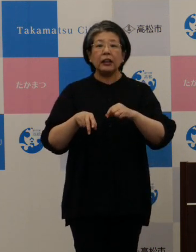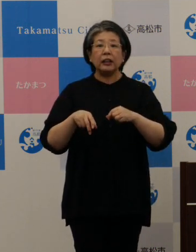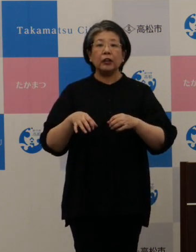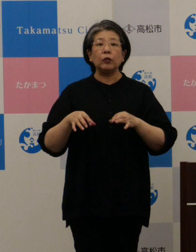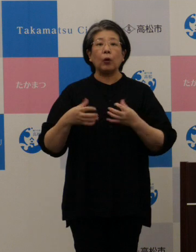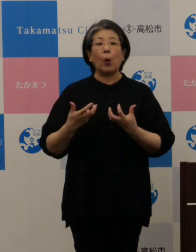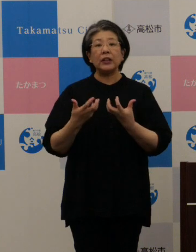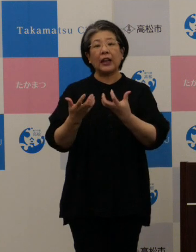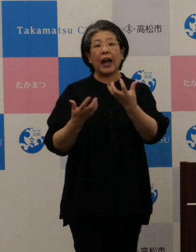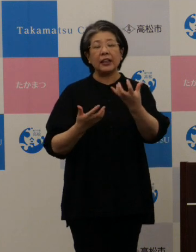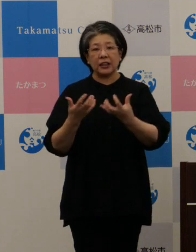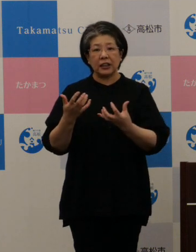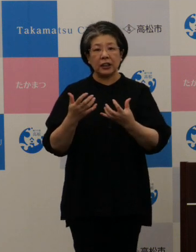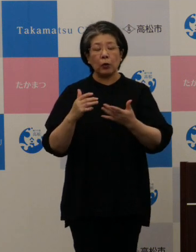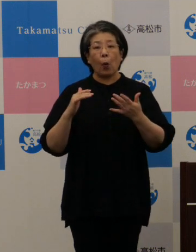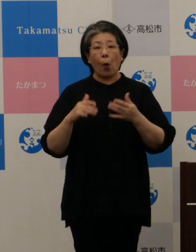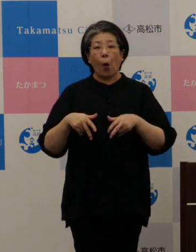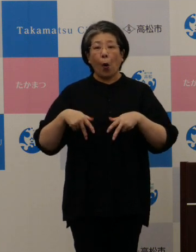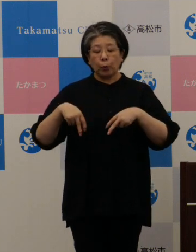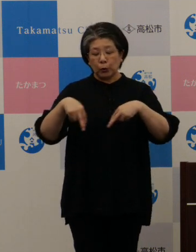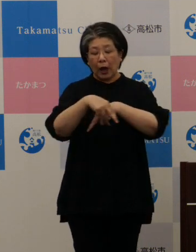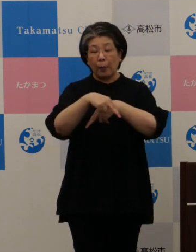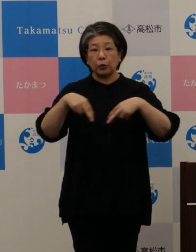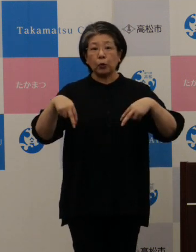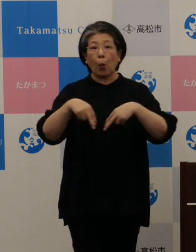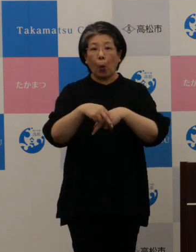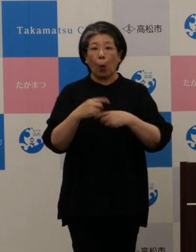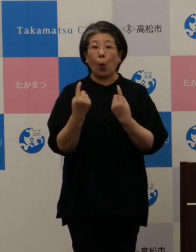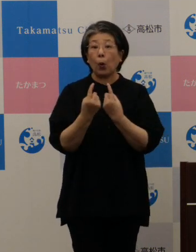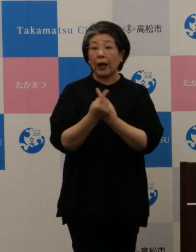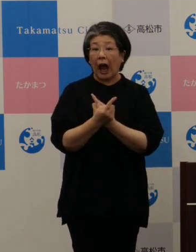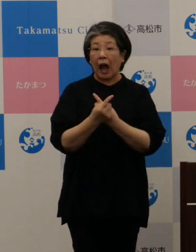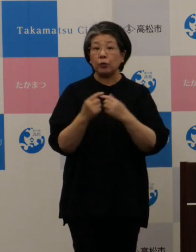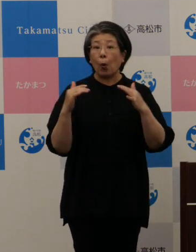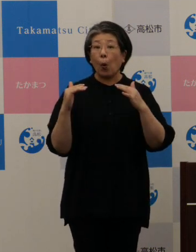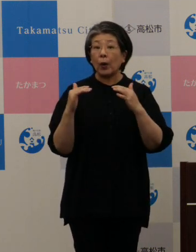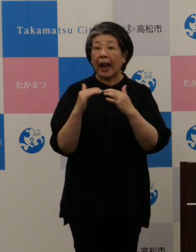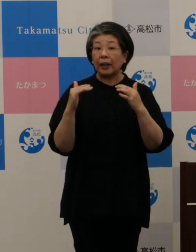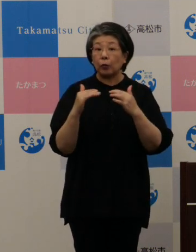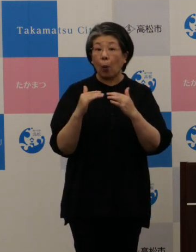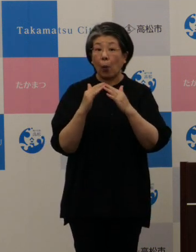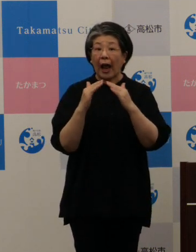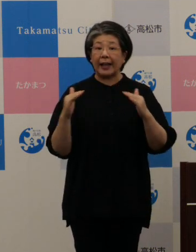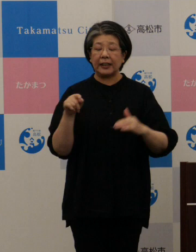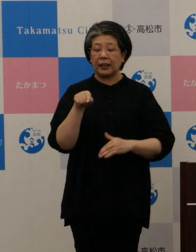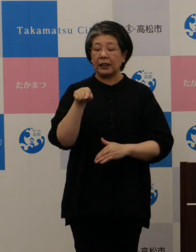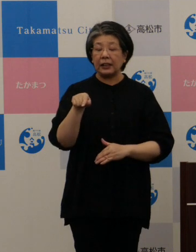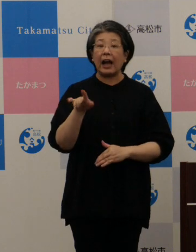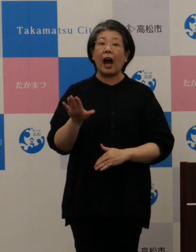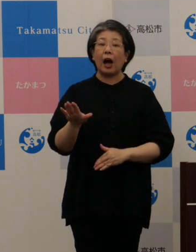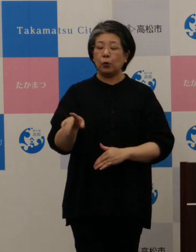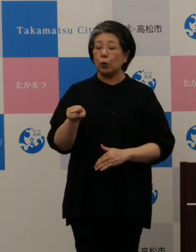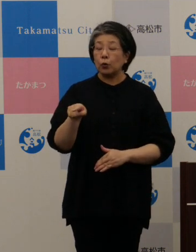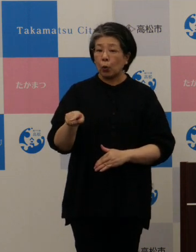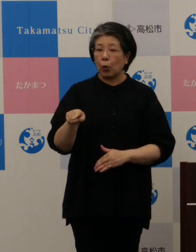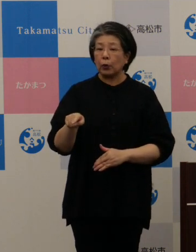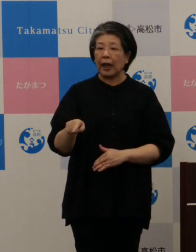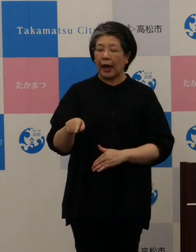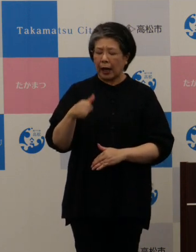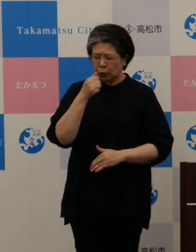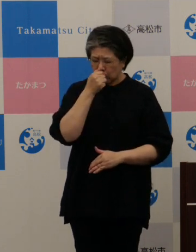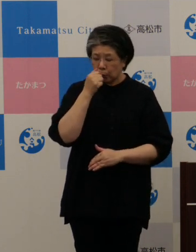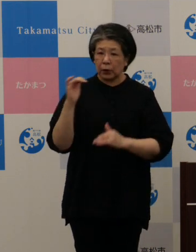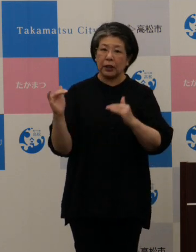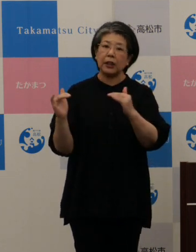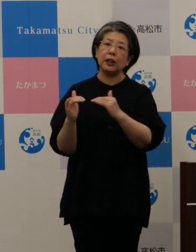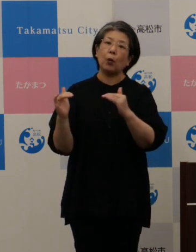会議というものを関係機関等が入って設けておりますので、そこにおいて十分に議論をしていただいて決めていただくということ